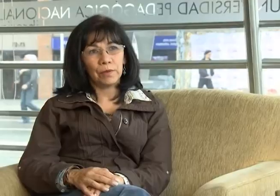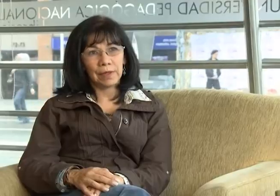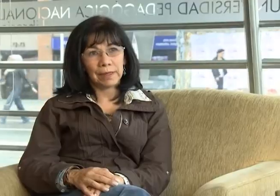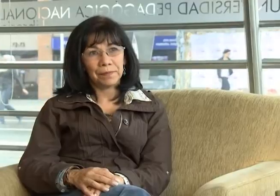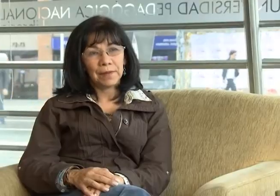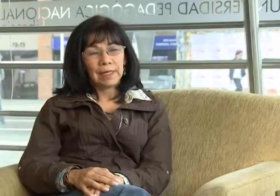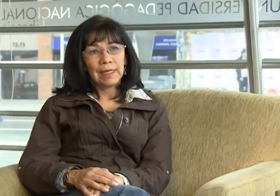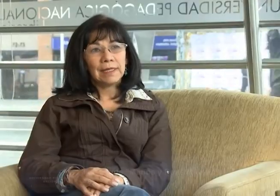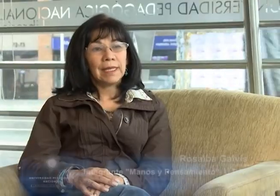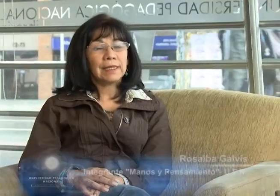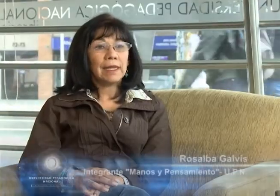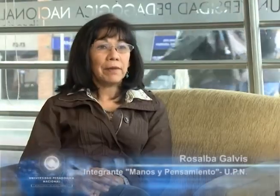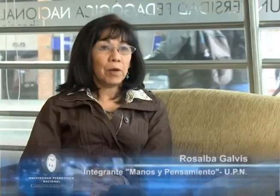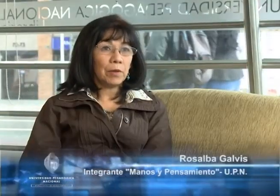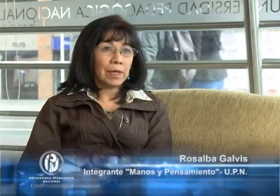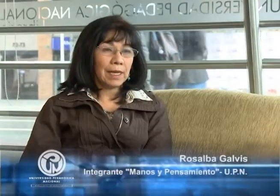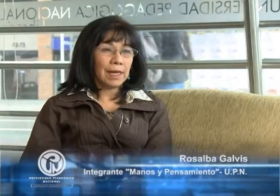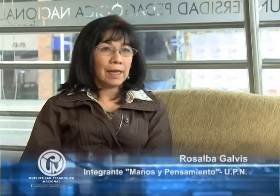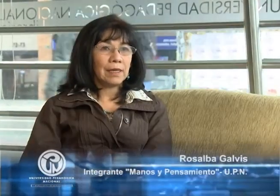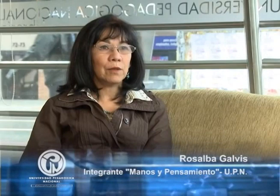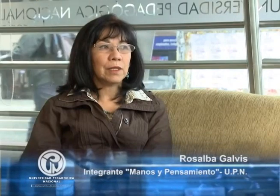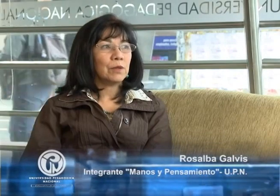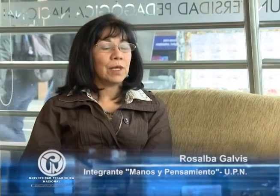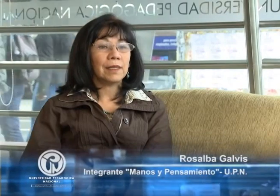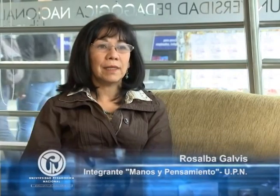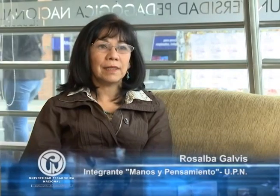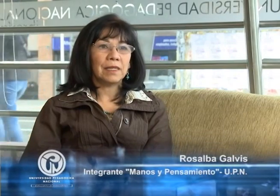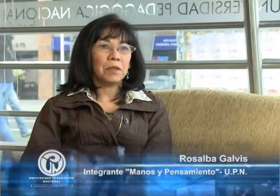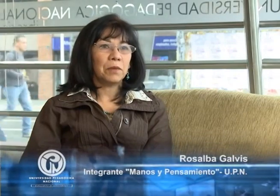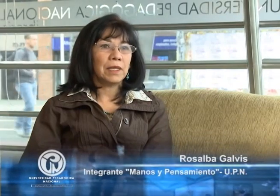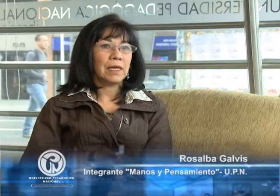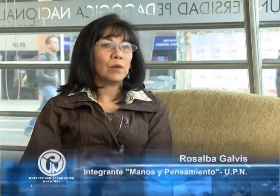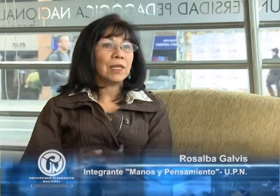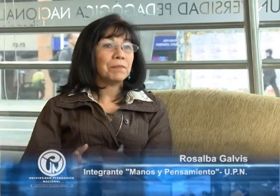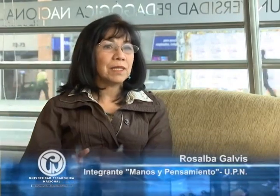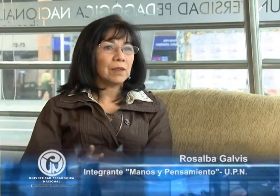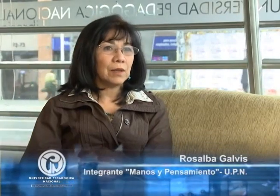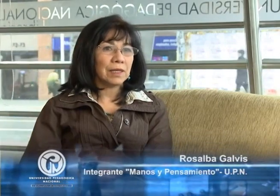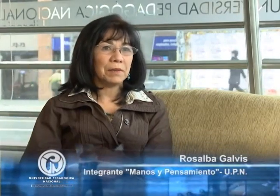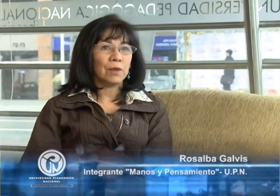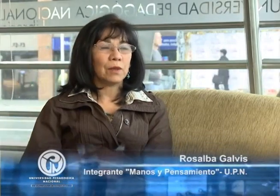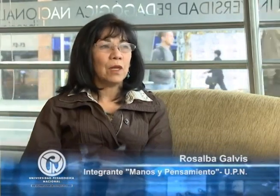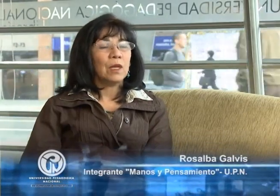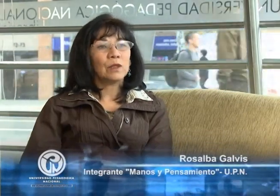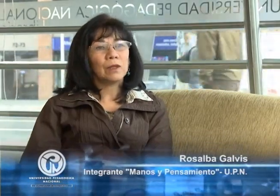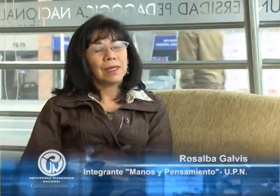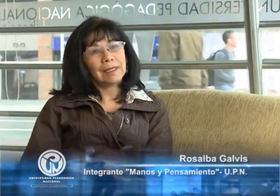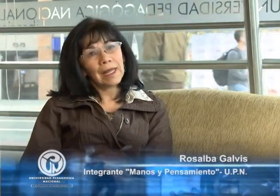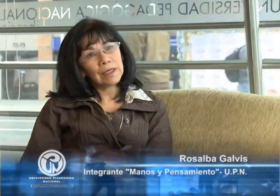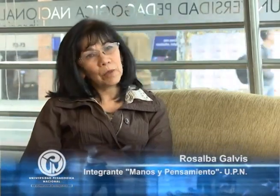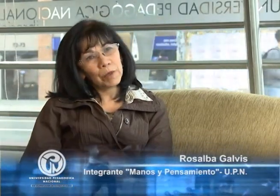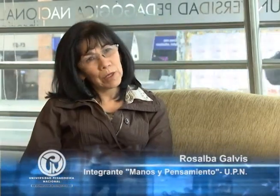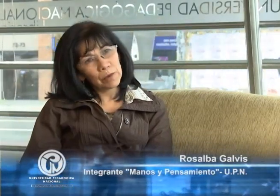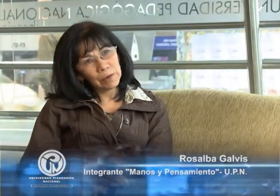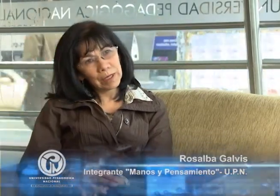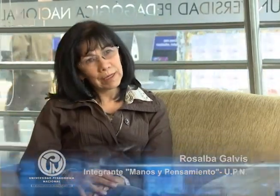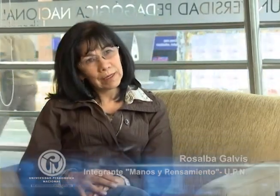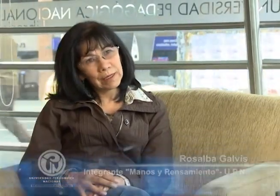profunda. Si es leve o moderada, los estudiantes se denominan, o las personas mejor, son tratadas como hipoacúsicas